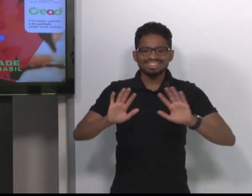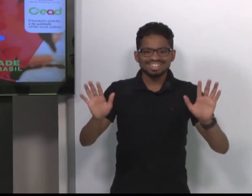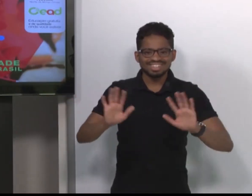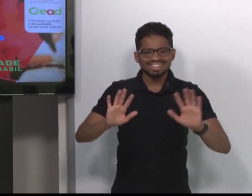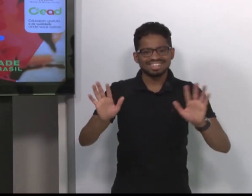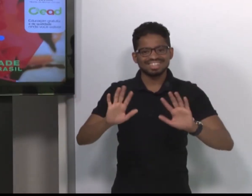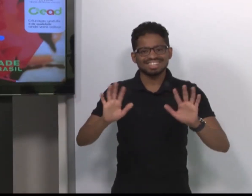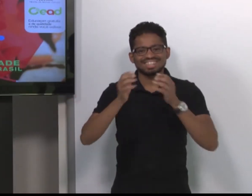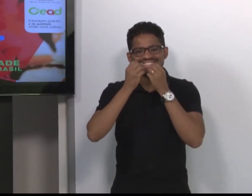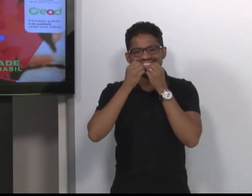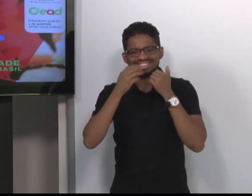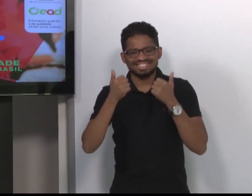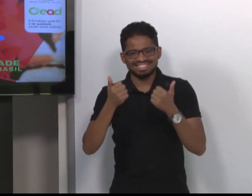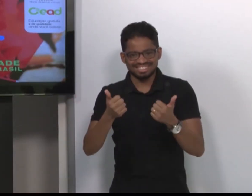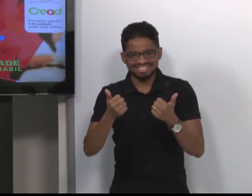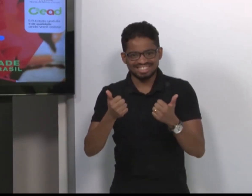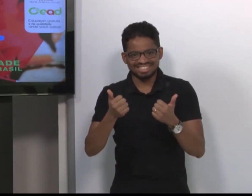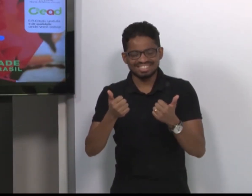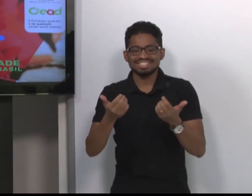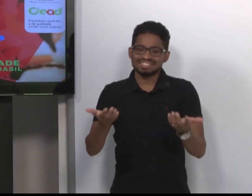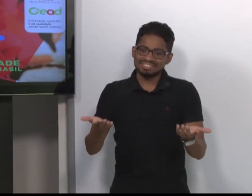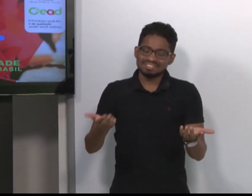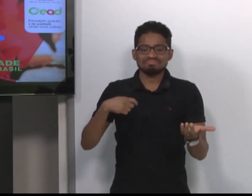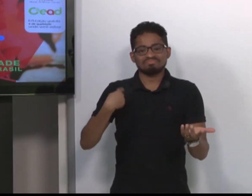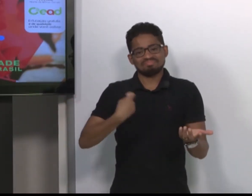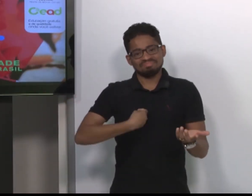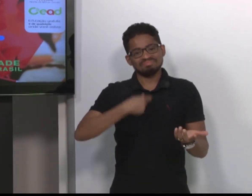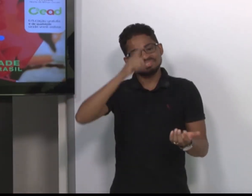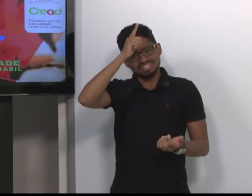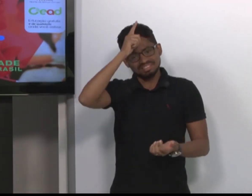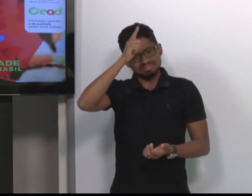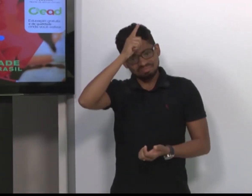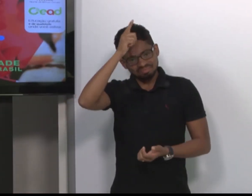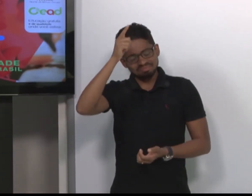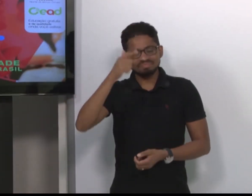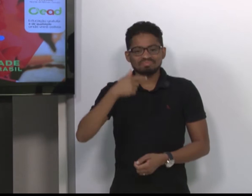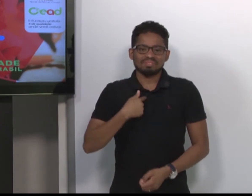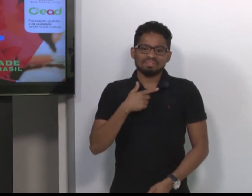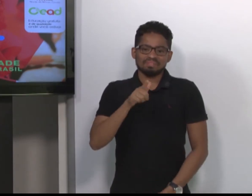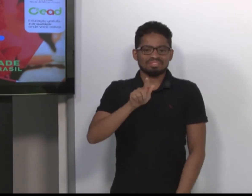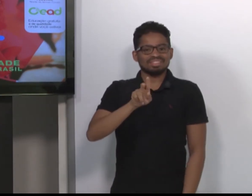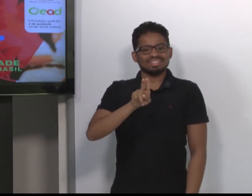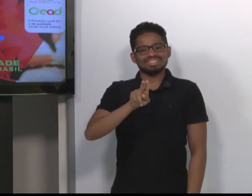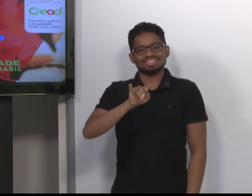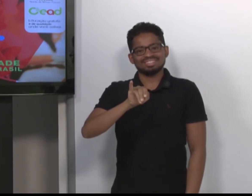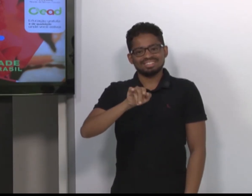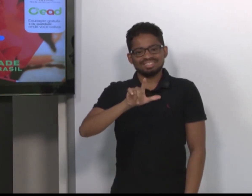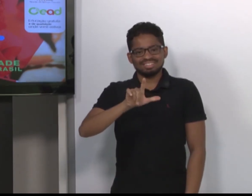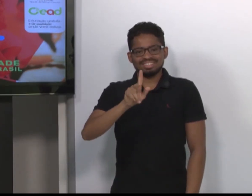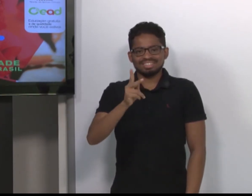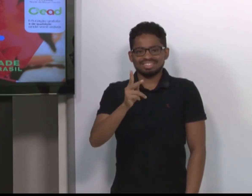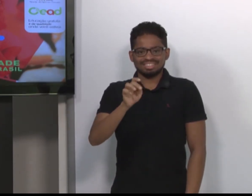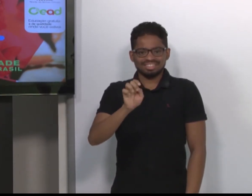Olá, tudo bem? Este é o meu sinal. Eu sou Guilherme